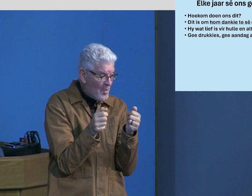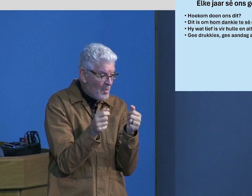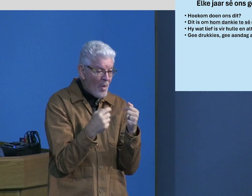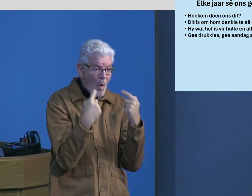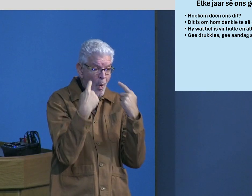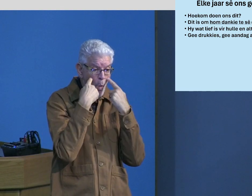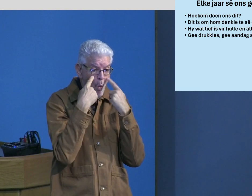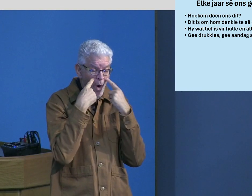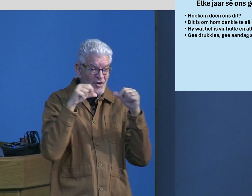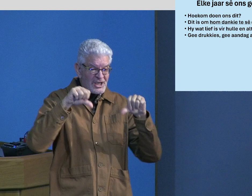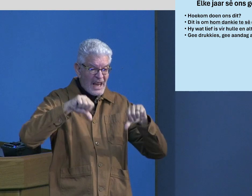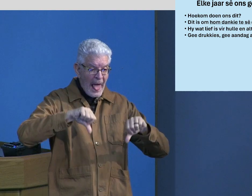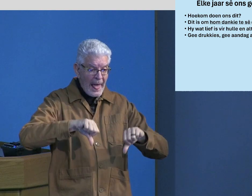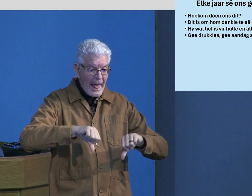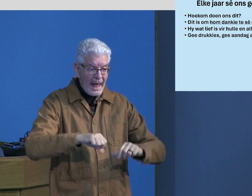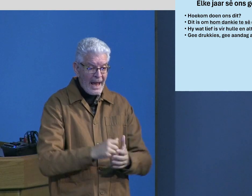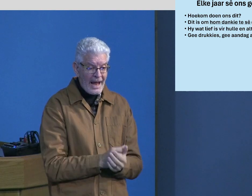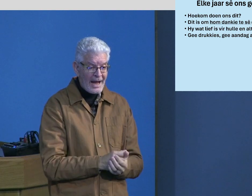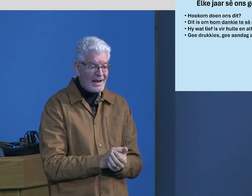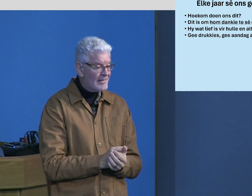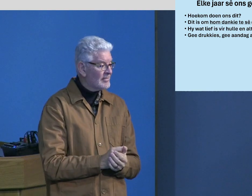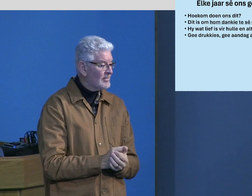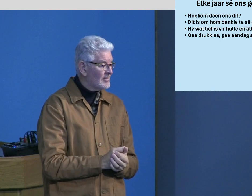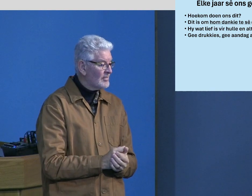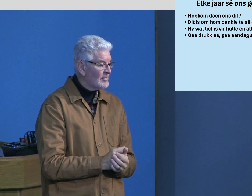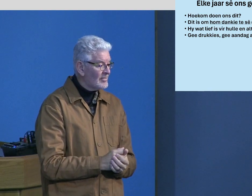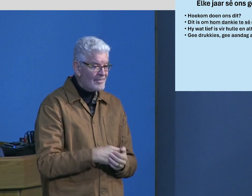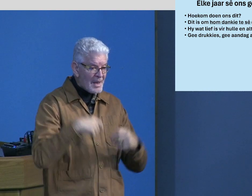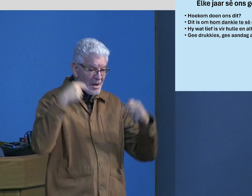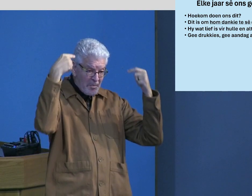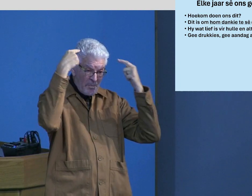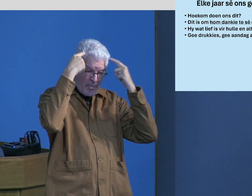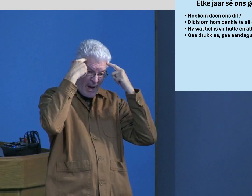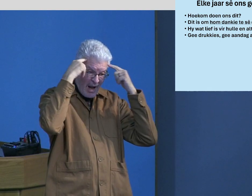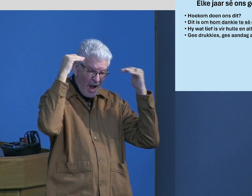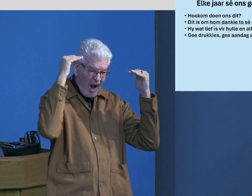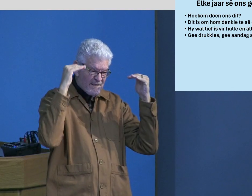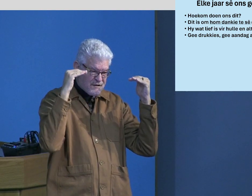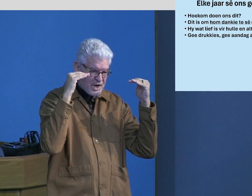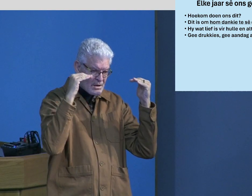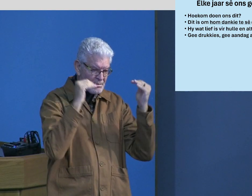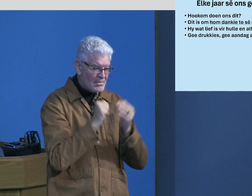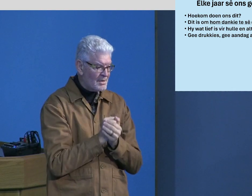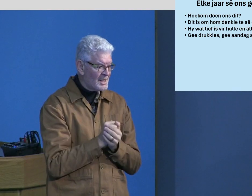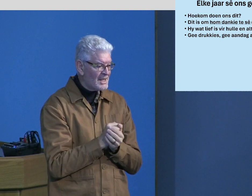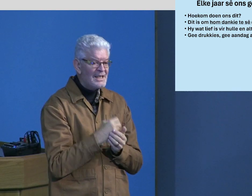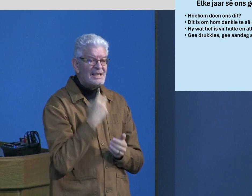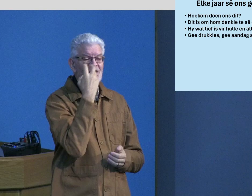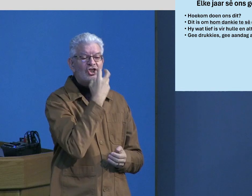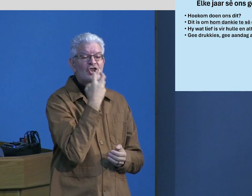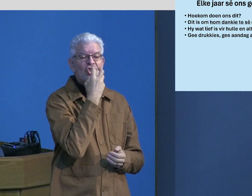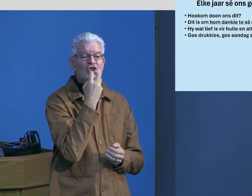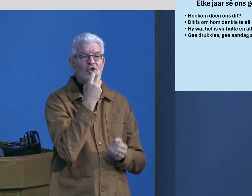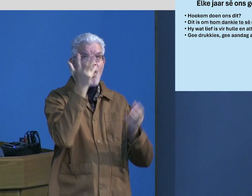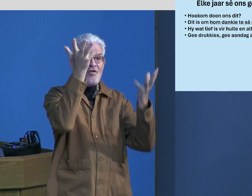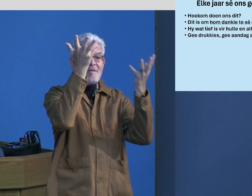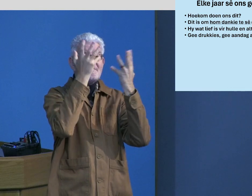die bank en die oë word sleg, want die brein, dink ek, word ook maar